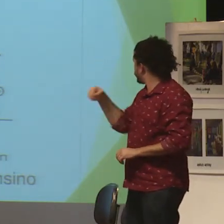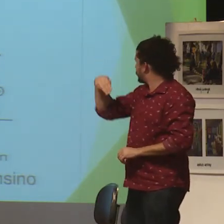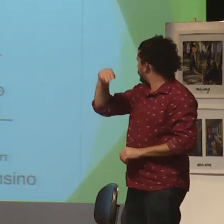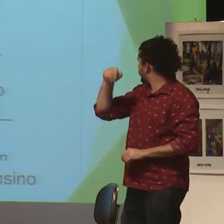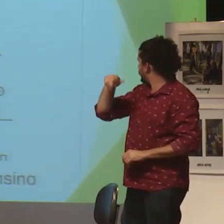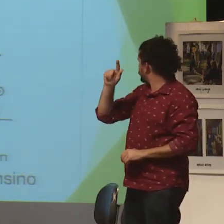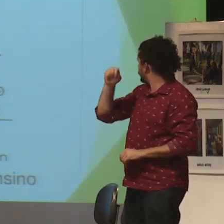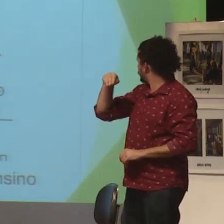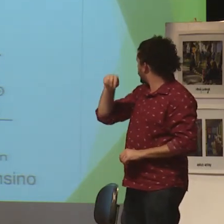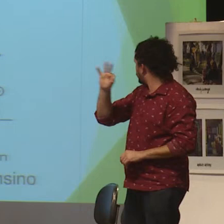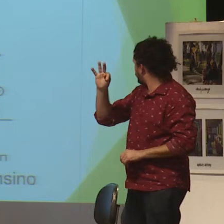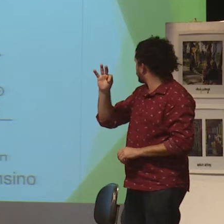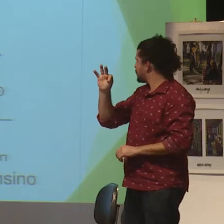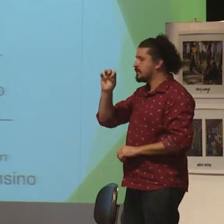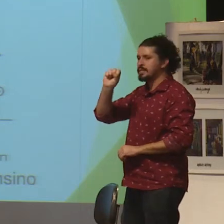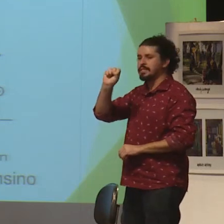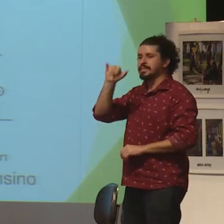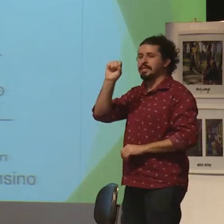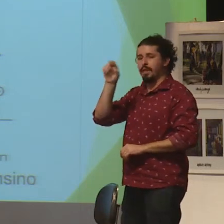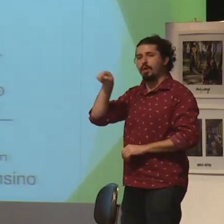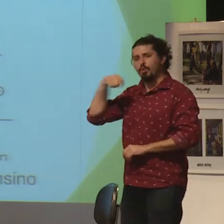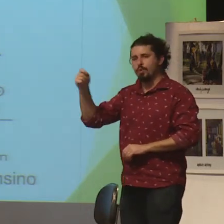Learning Management System.